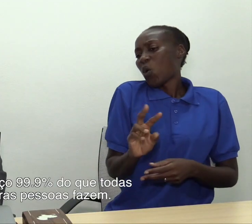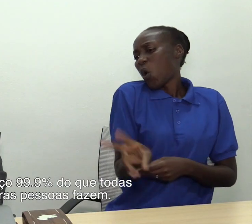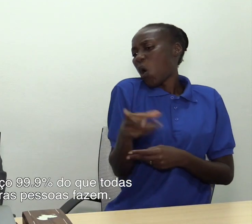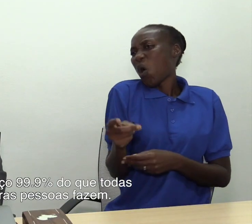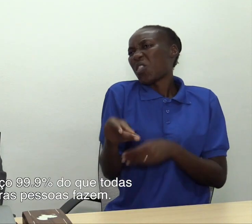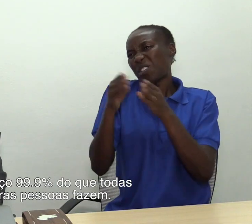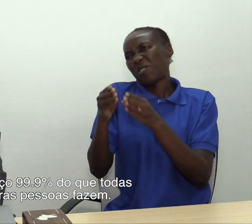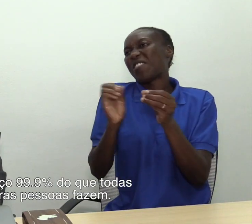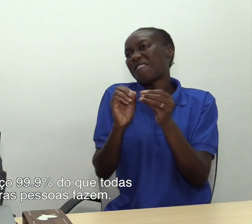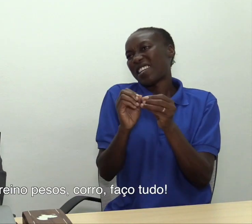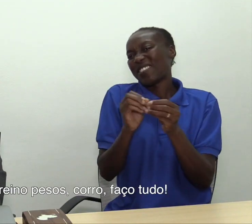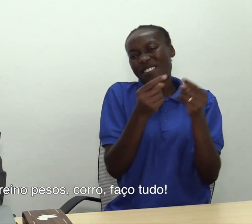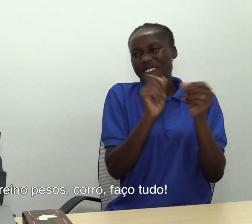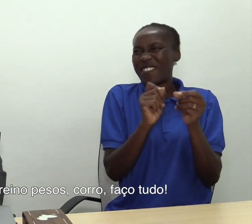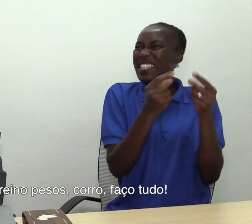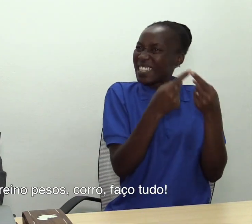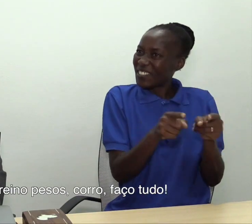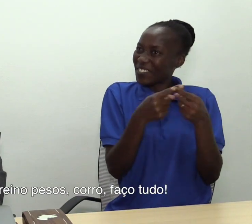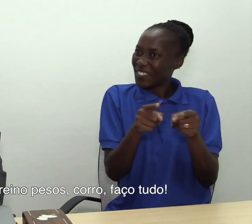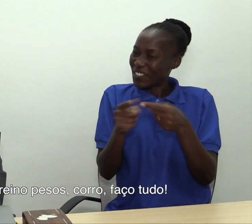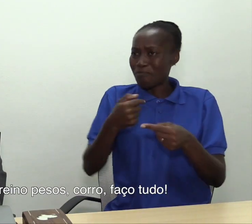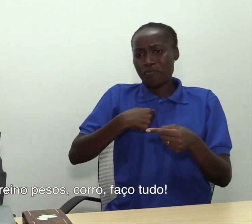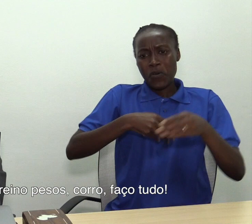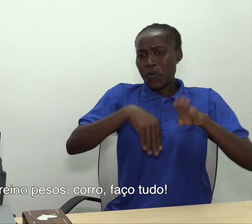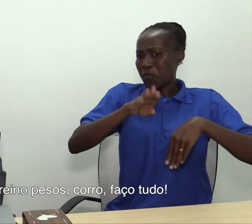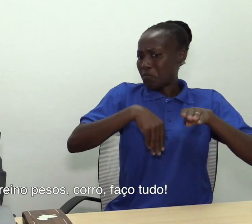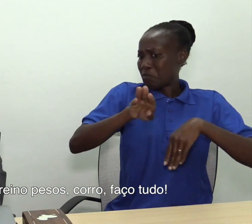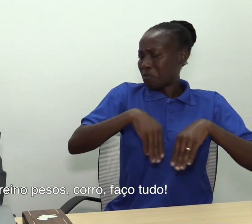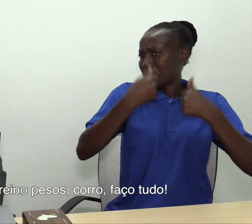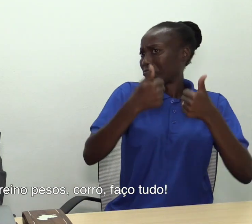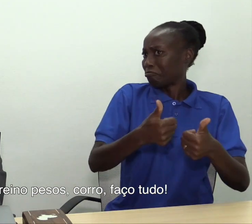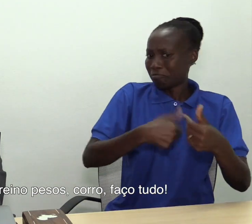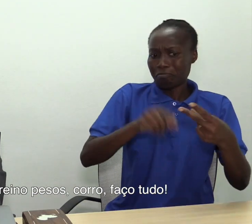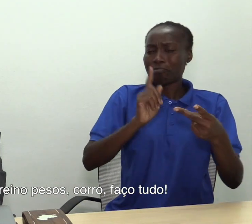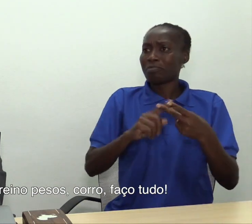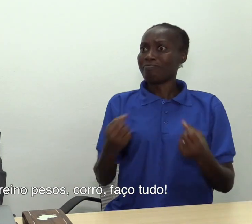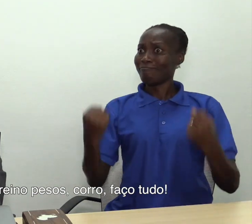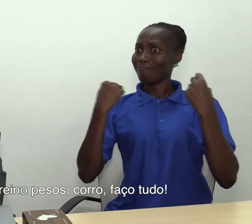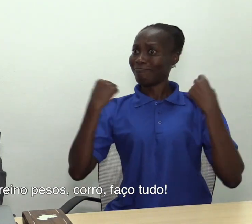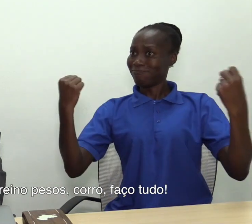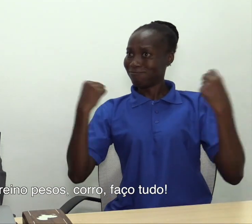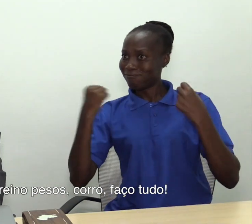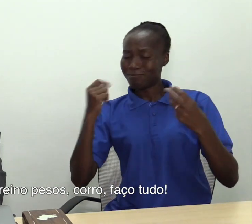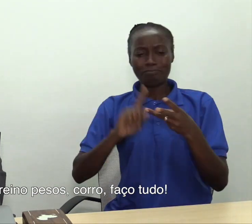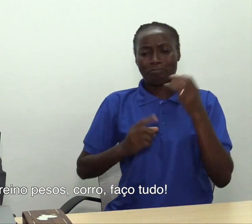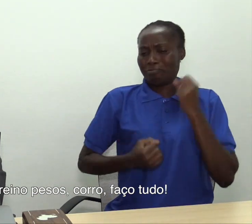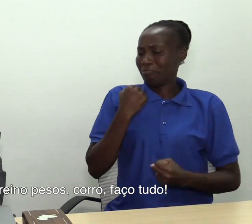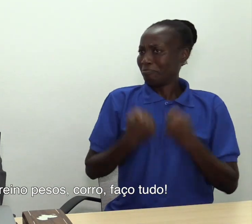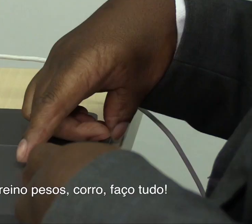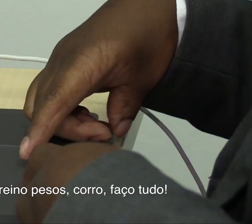fazem. Eu jogo futebol, treino pesos, corro,